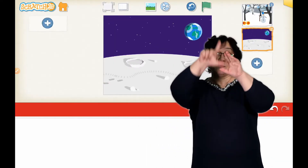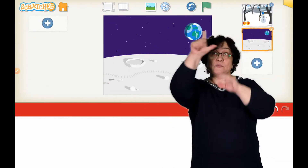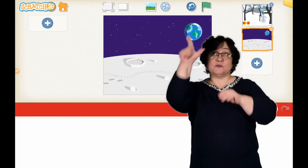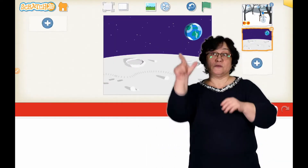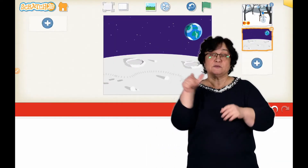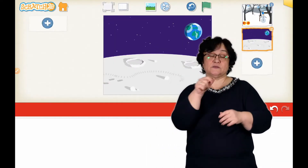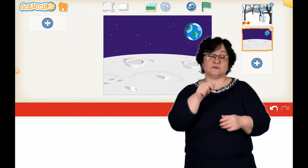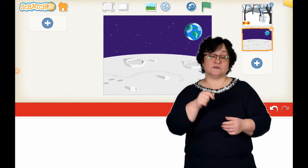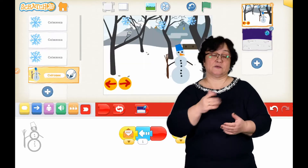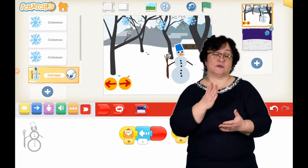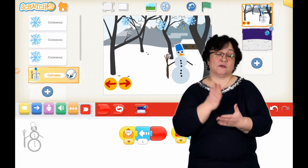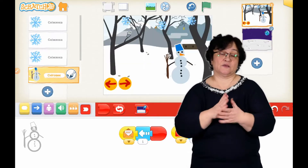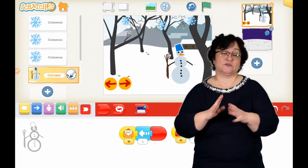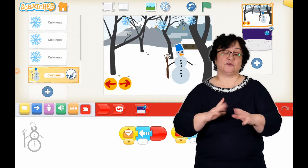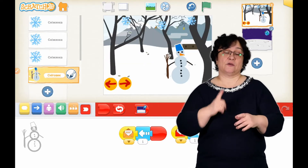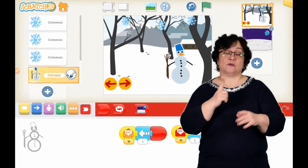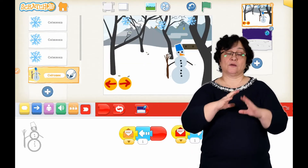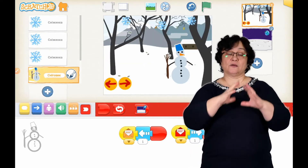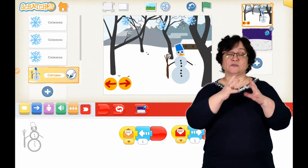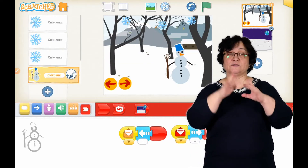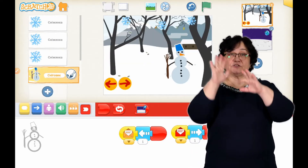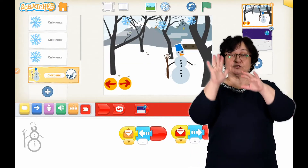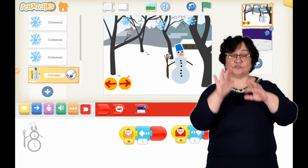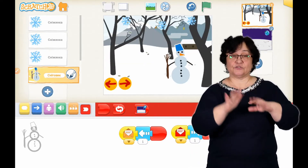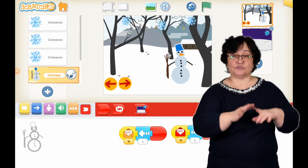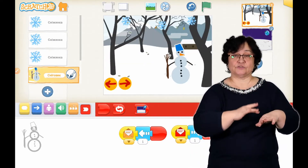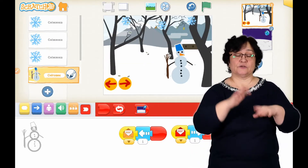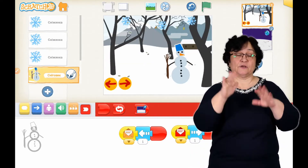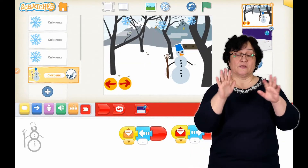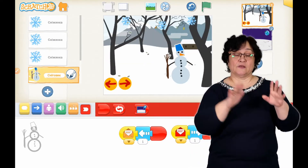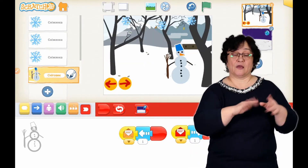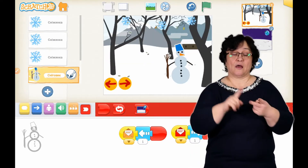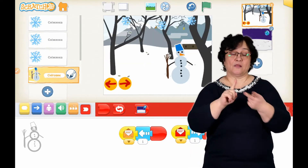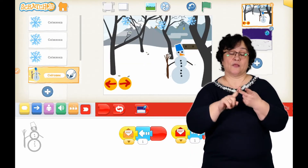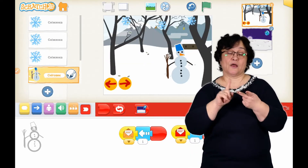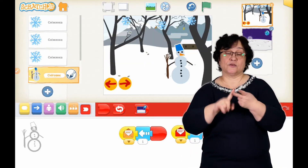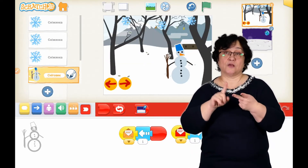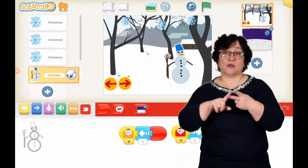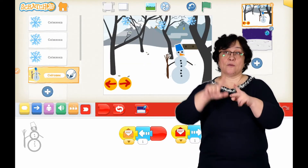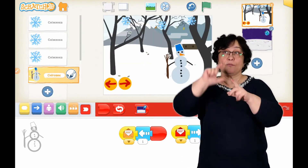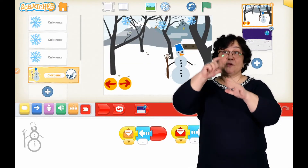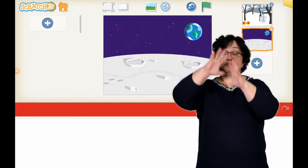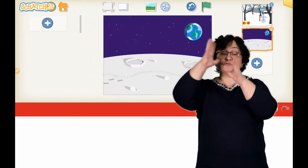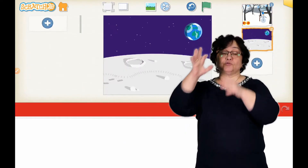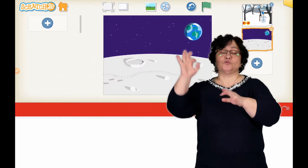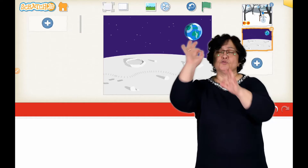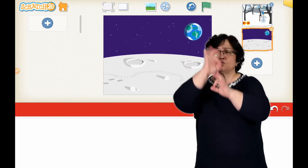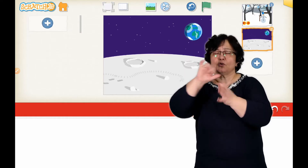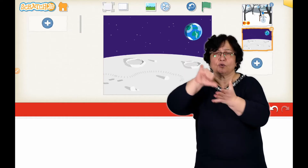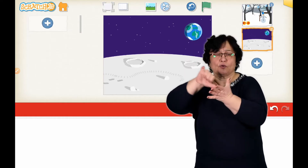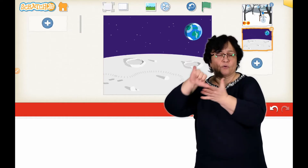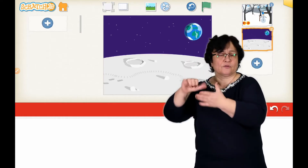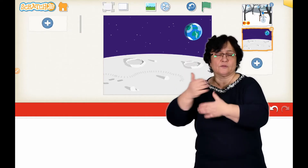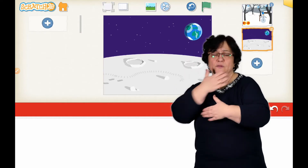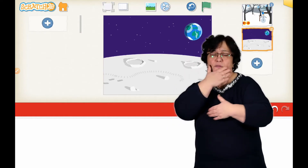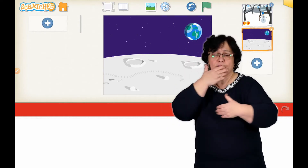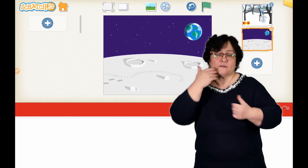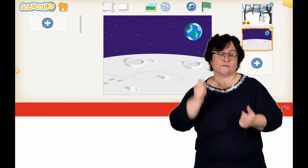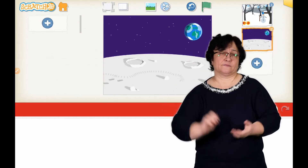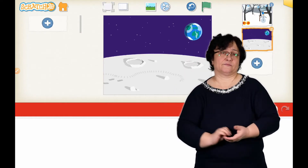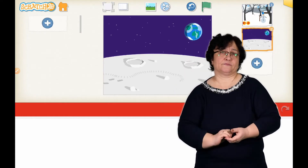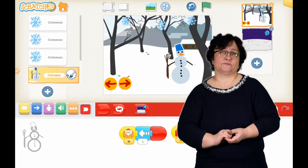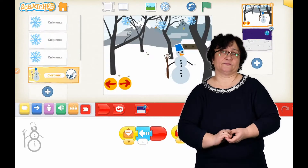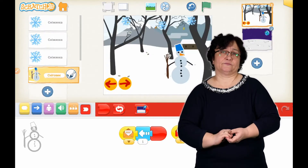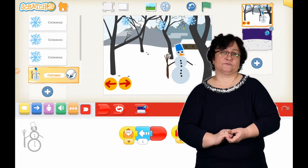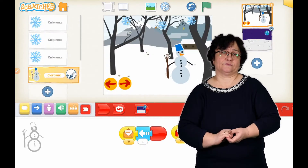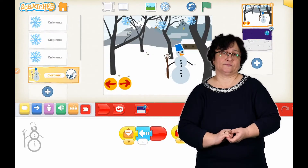місяць. Бачиш, на першій сцені у нас є сніговик, сніжинки і сніг, а на другій місяць і жодного героя.